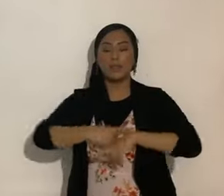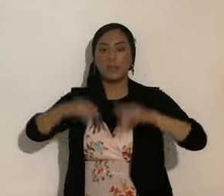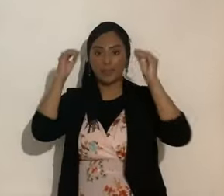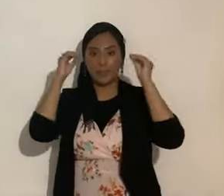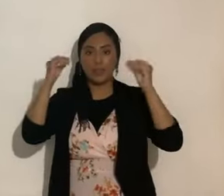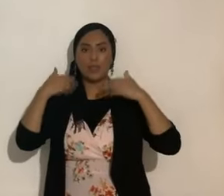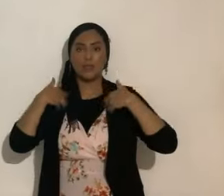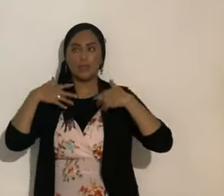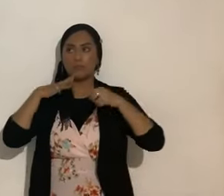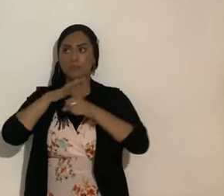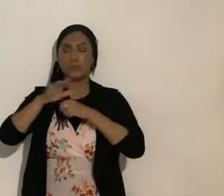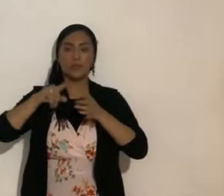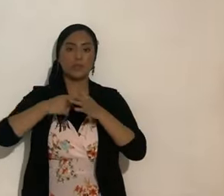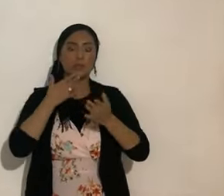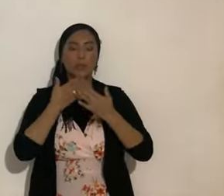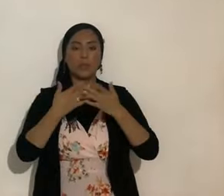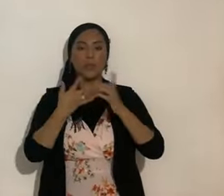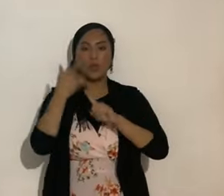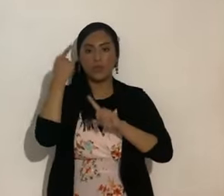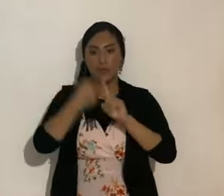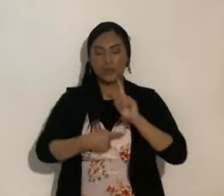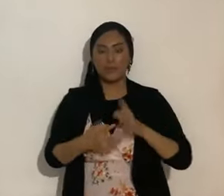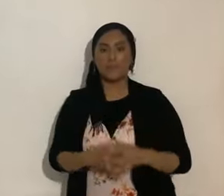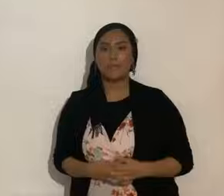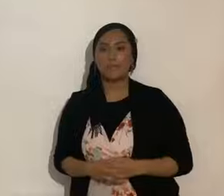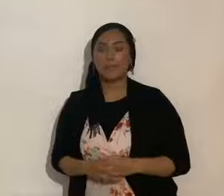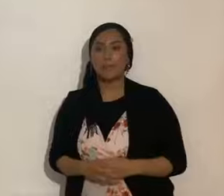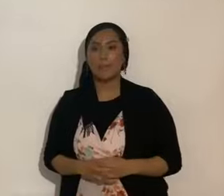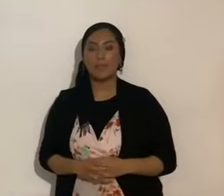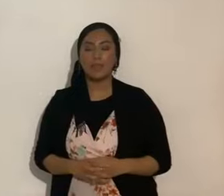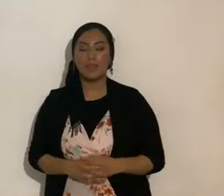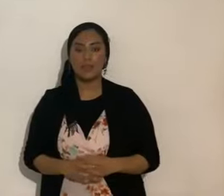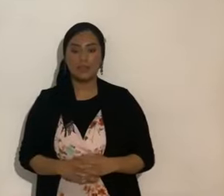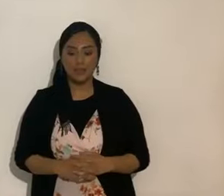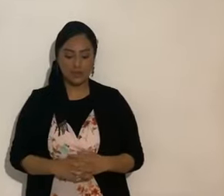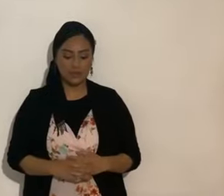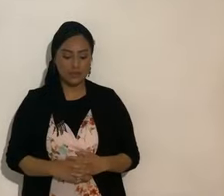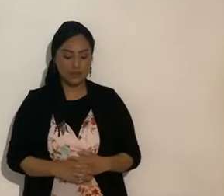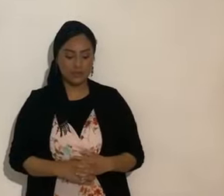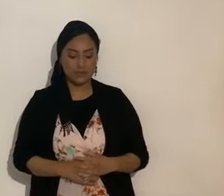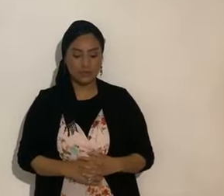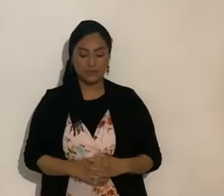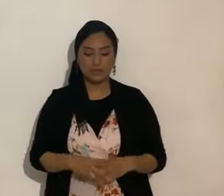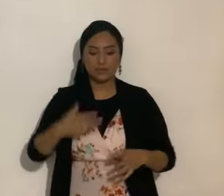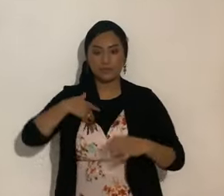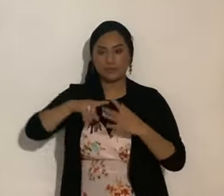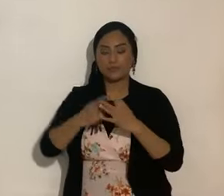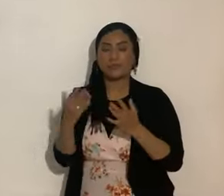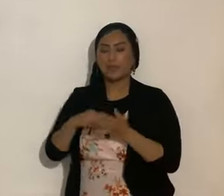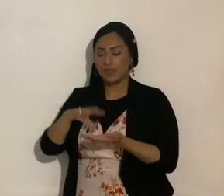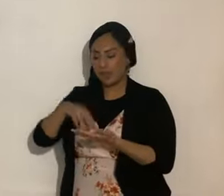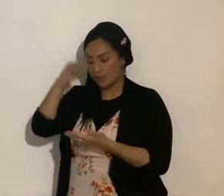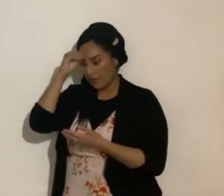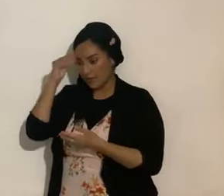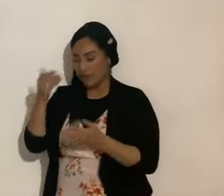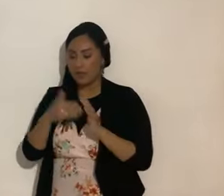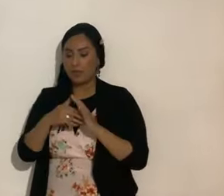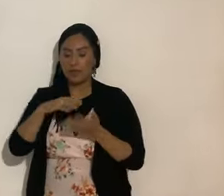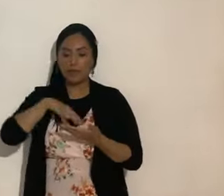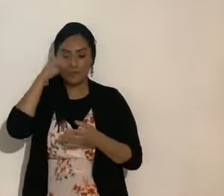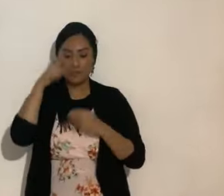aquí tenemos para empezar un buen Rosh Chodesh. Vean que cuando analizamos las parábolas, volvemos a revisar las parábolas y volvemos a revisar